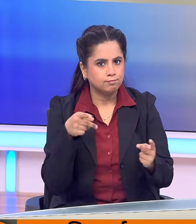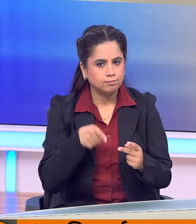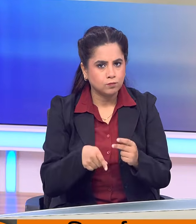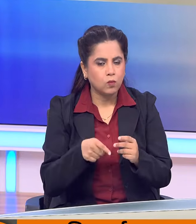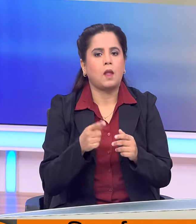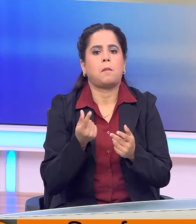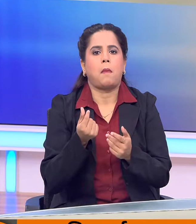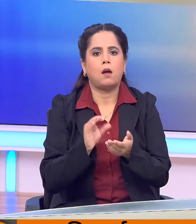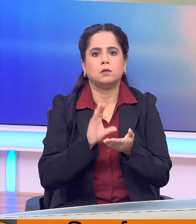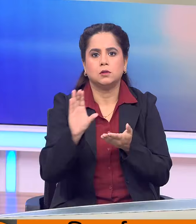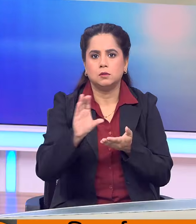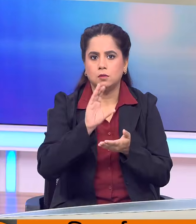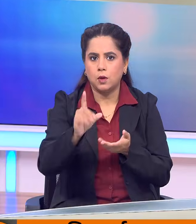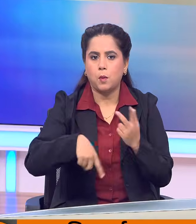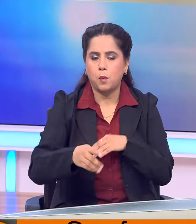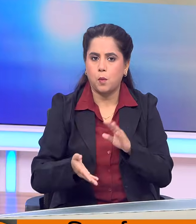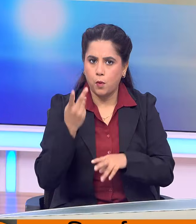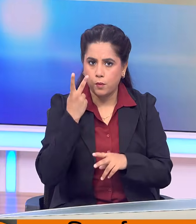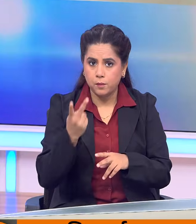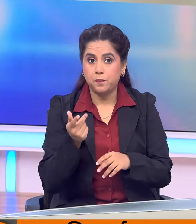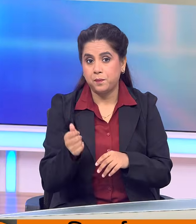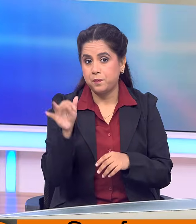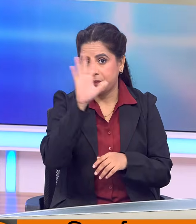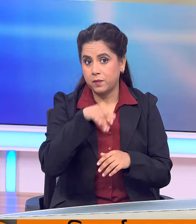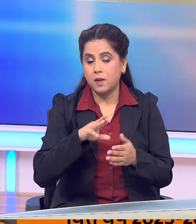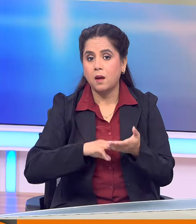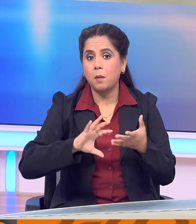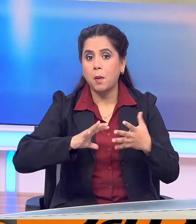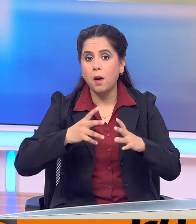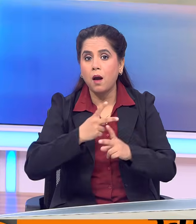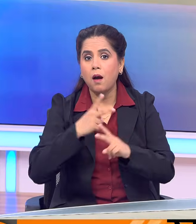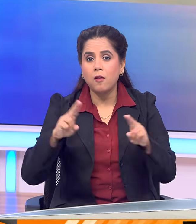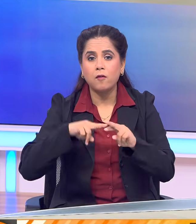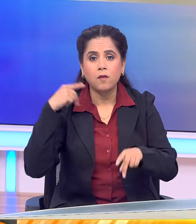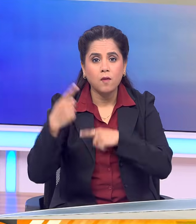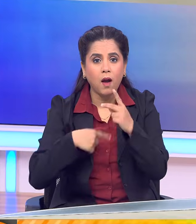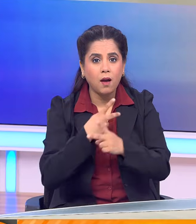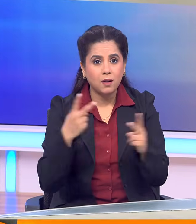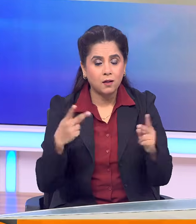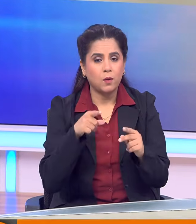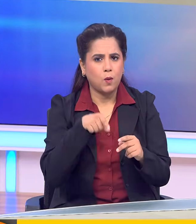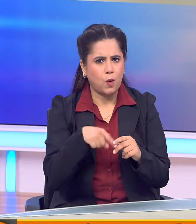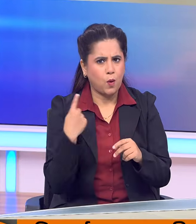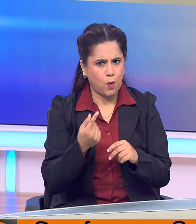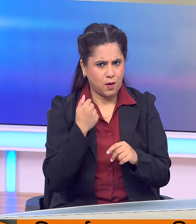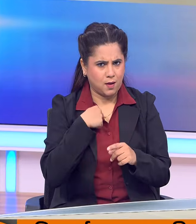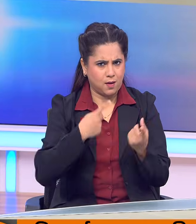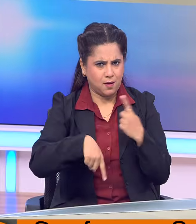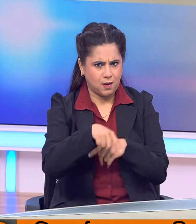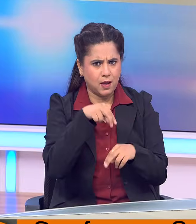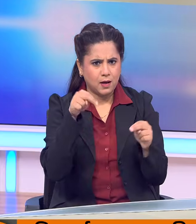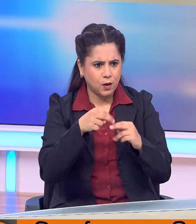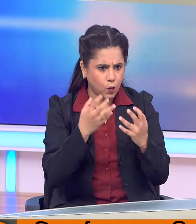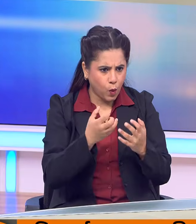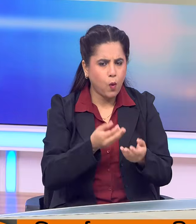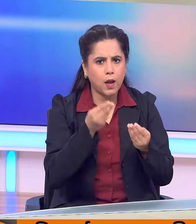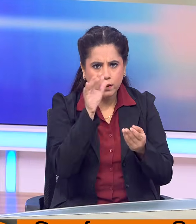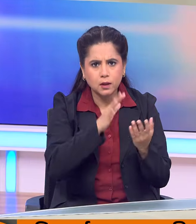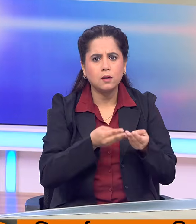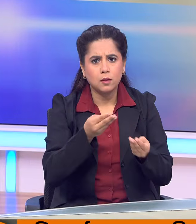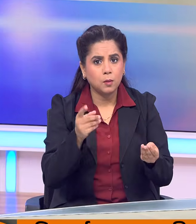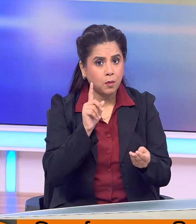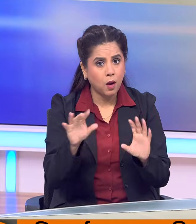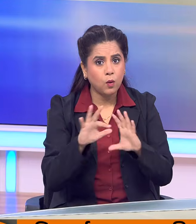निवेश दोनों में दिखा। ऐसे में भारतीय मैन्युफैक्चरिंग सेक्टर अब न केवल घरेलू जरूरतें पूरी कर रहा है,